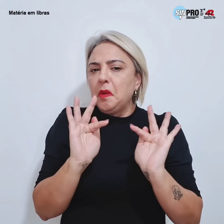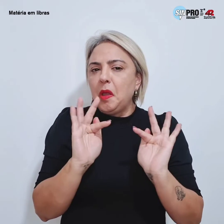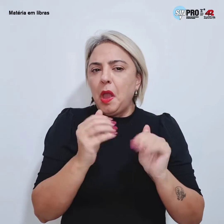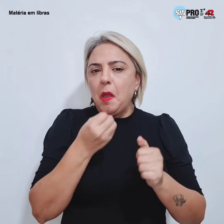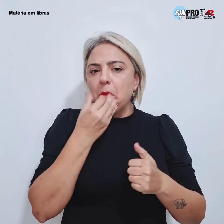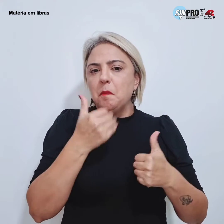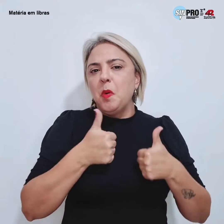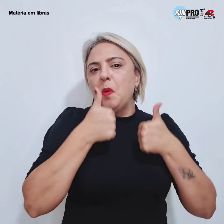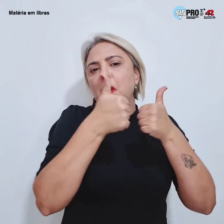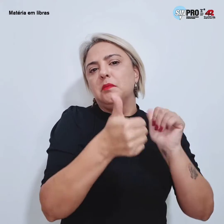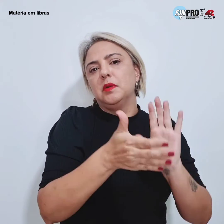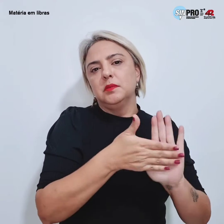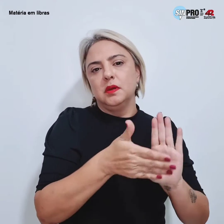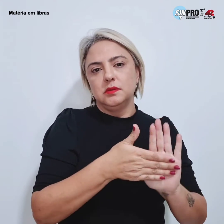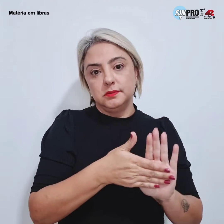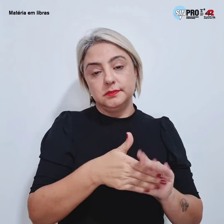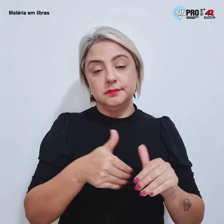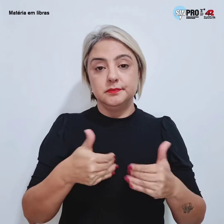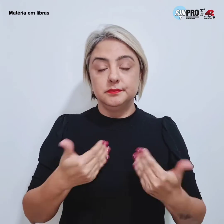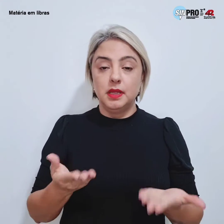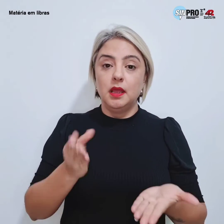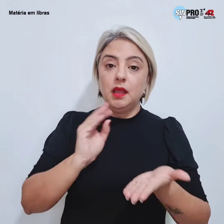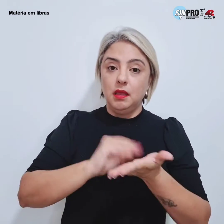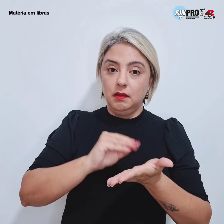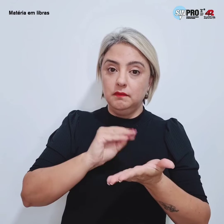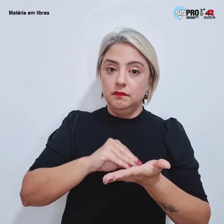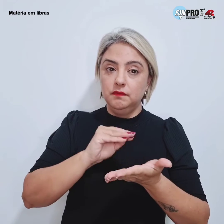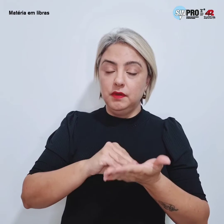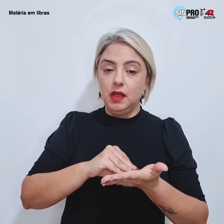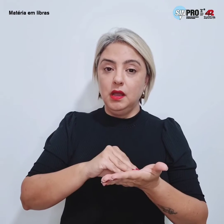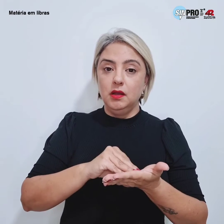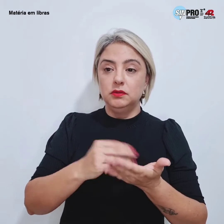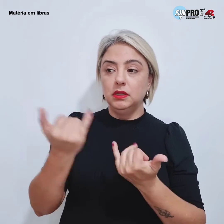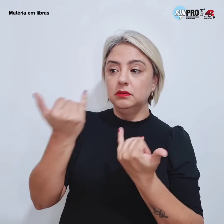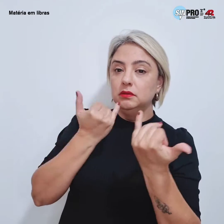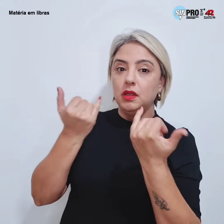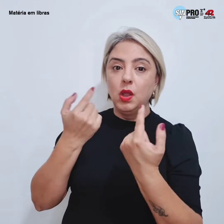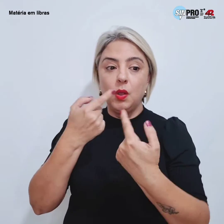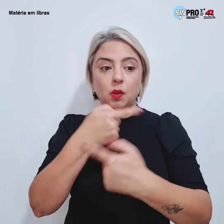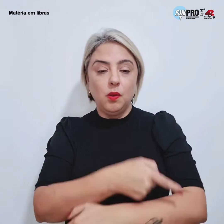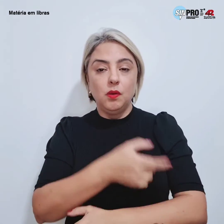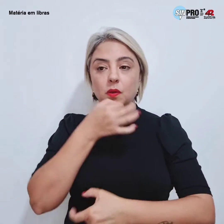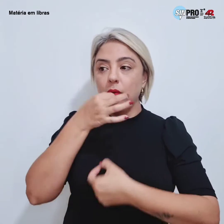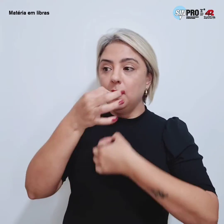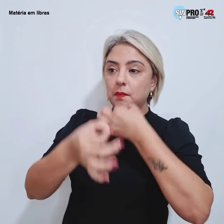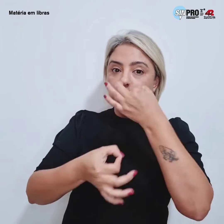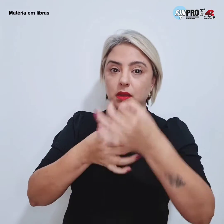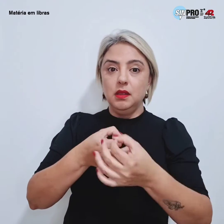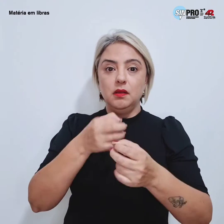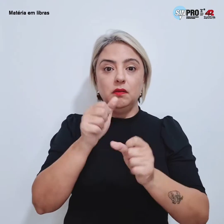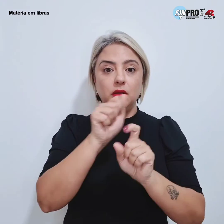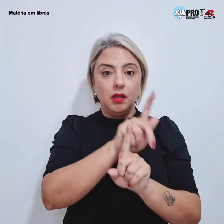proposta. A ausência de fontes contrárias à reforma da Previdência,